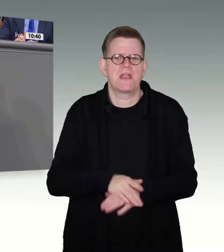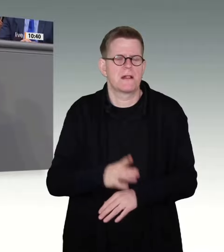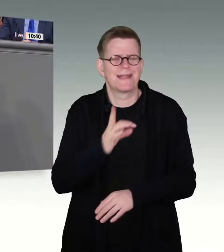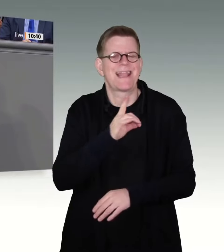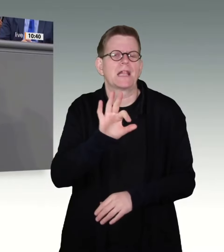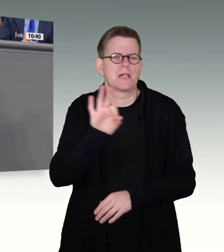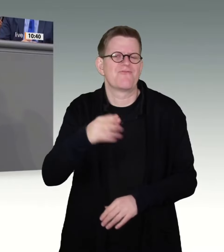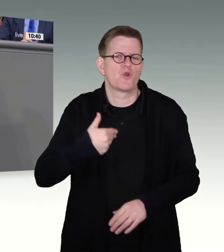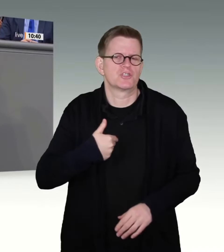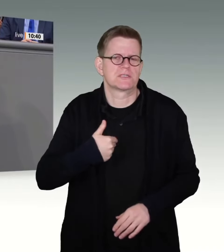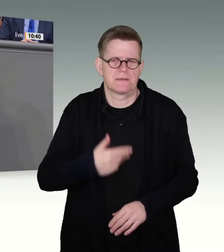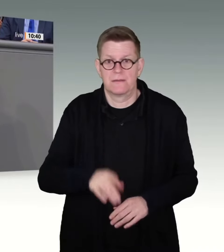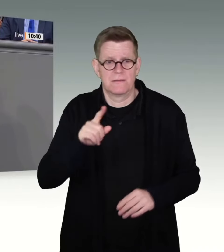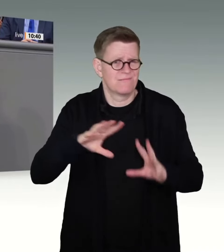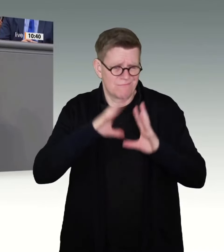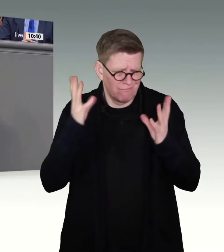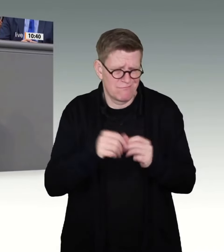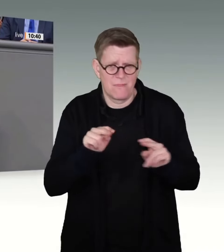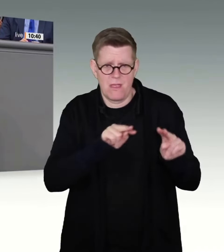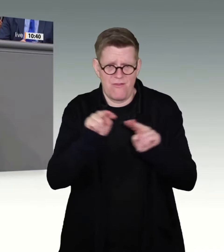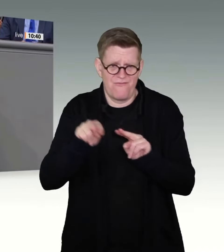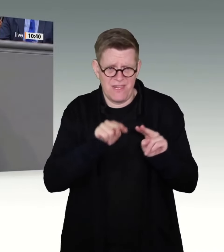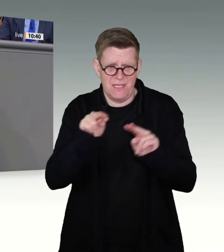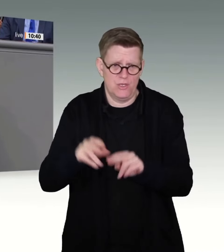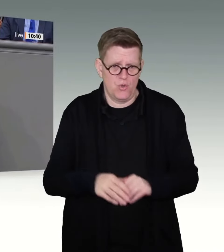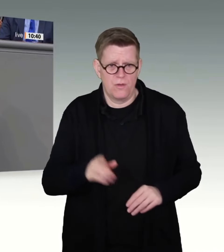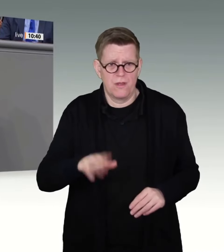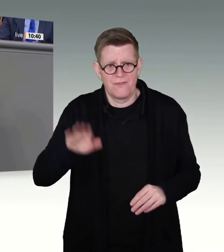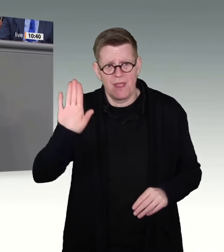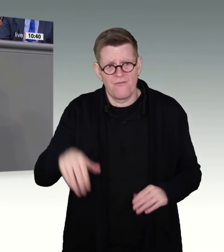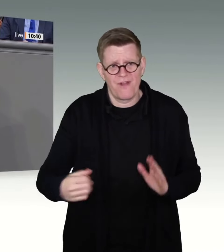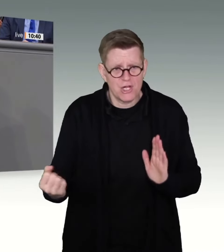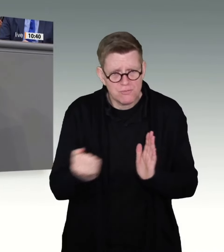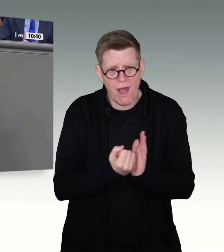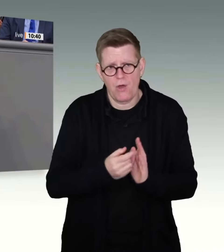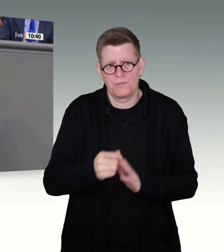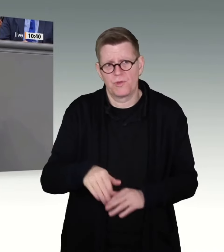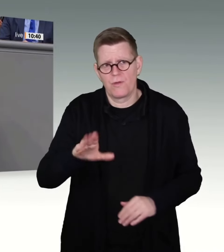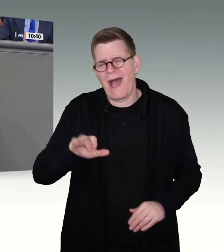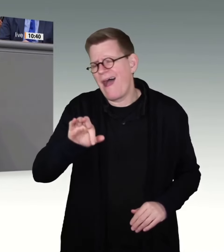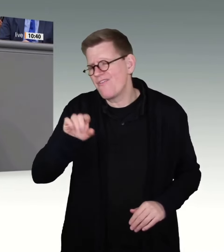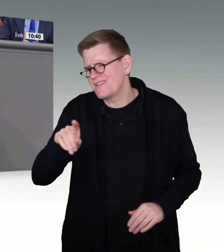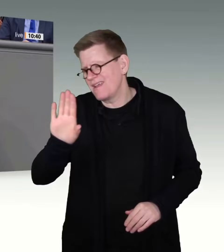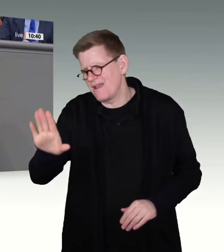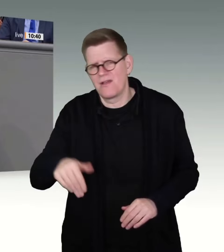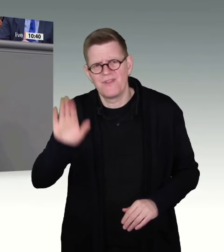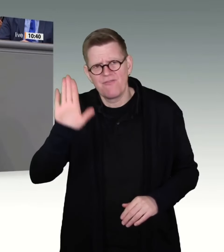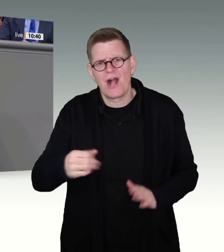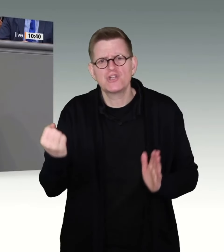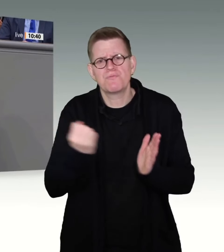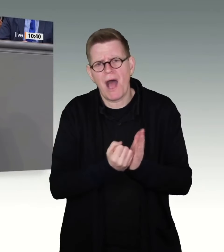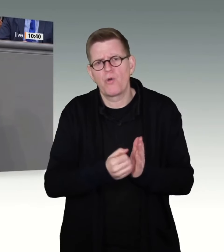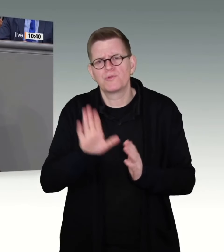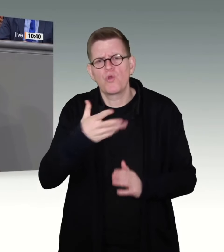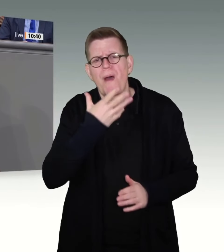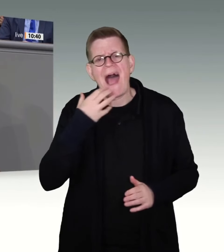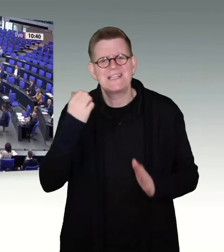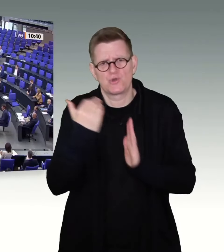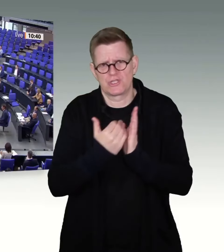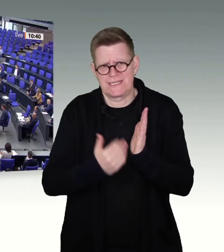umfangreiche Videos zu den Mythen und den Falschbehauptungen der AfD zum Heizungsgesetz. Es war nämlich alles falsch, was hier gesagt wurde. Aber